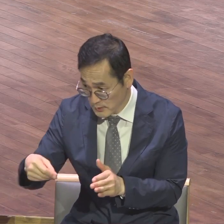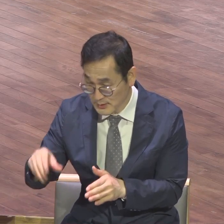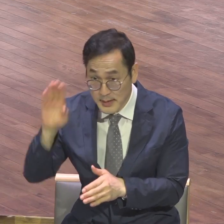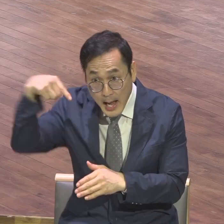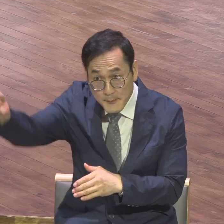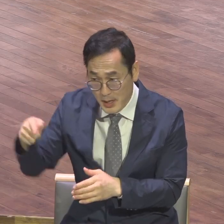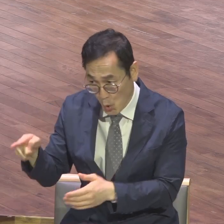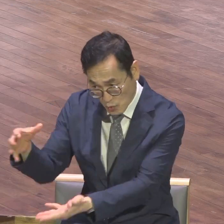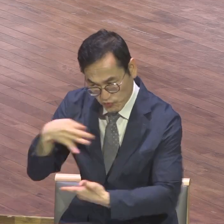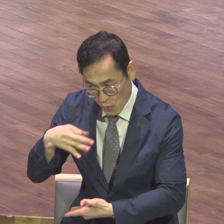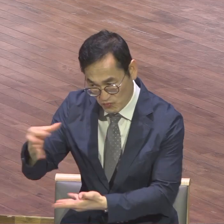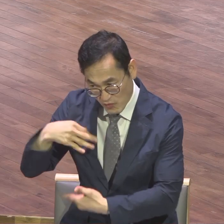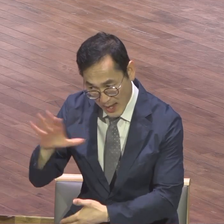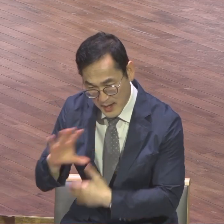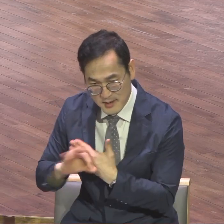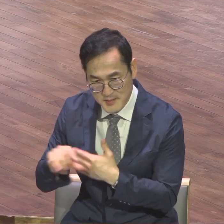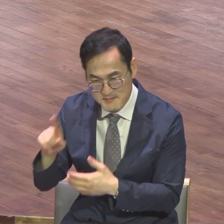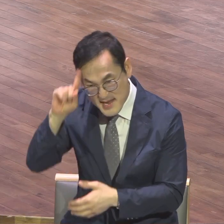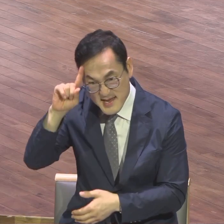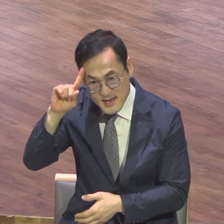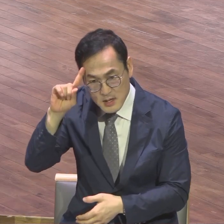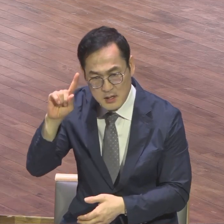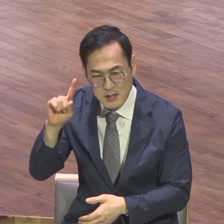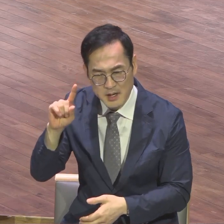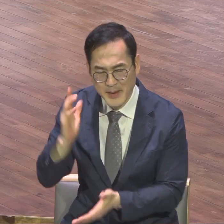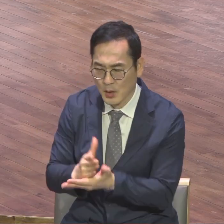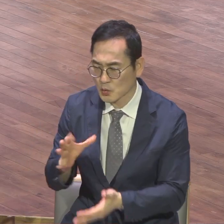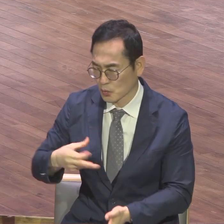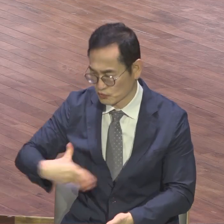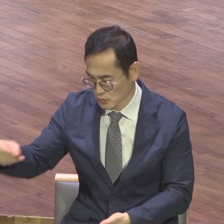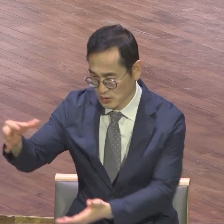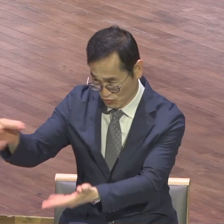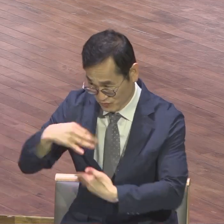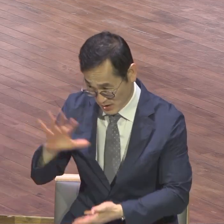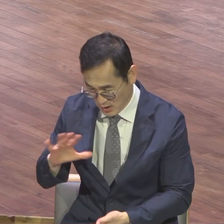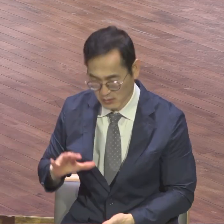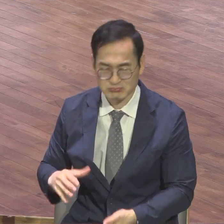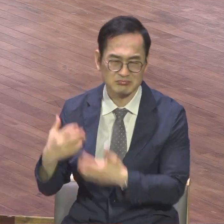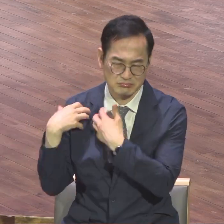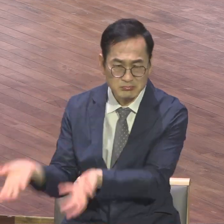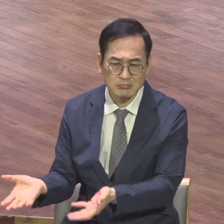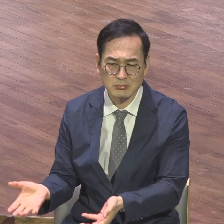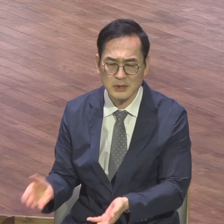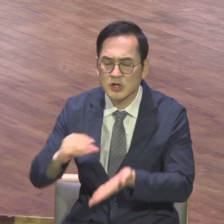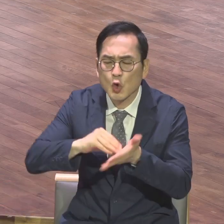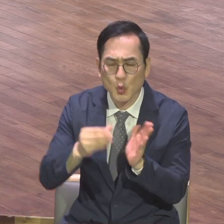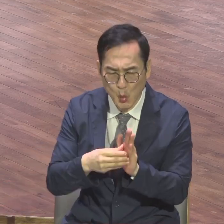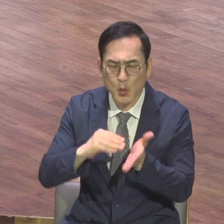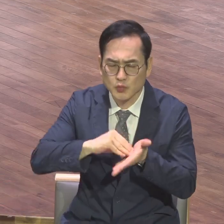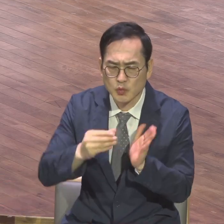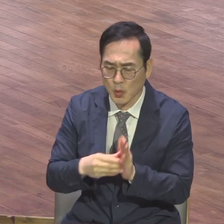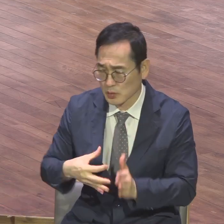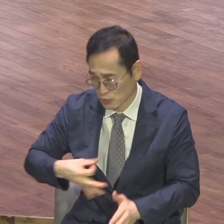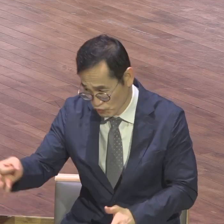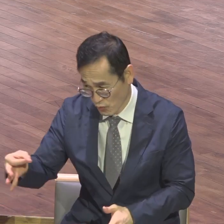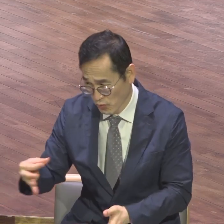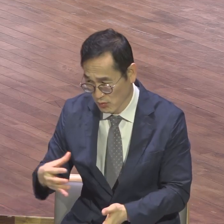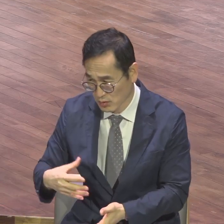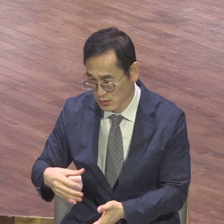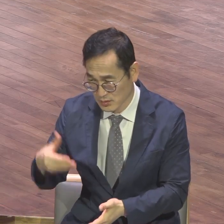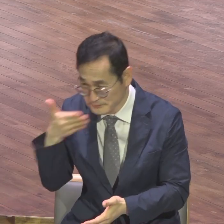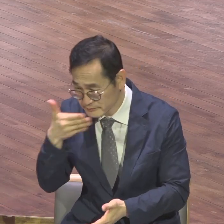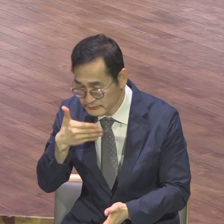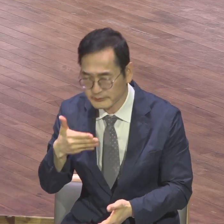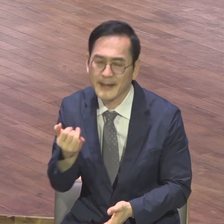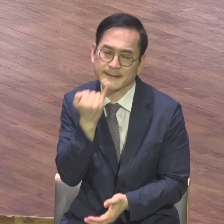상처를 받아. 그 인간 보면 막 뒤통수 막 기분 나빠. 그리고 어떻게 그 사람 만날까? 겁이 날 정도면 부담스러울